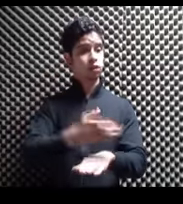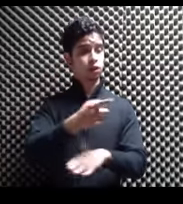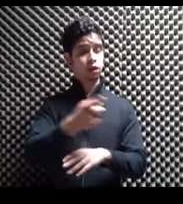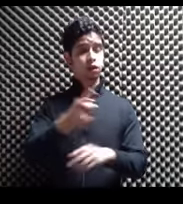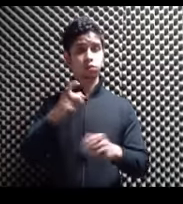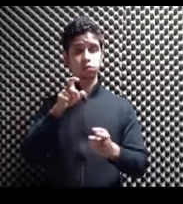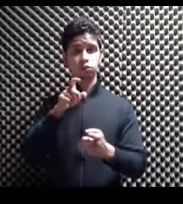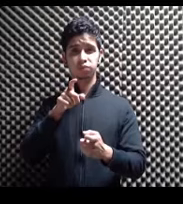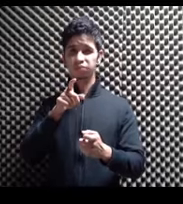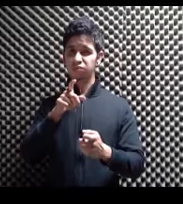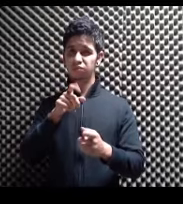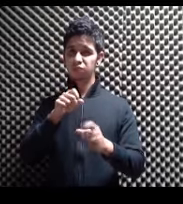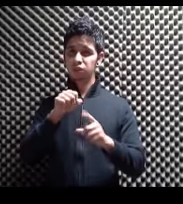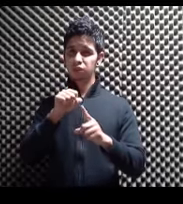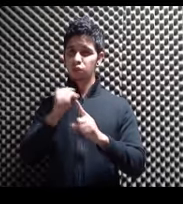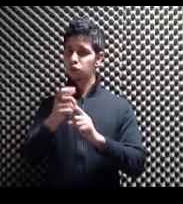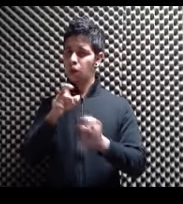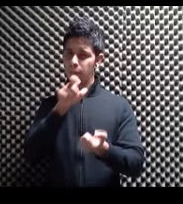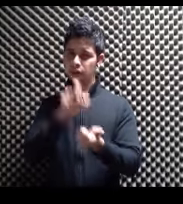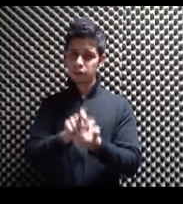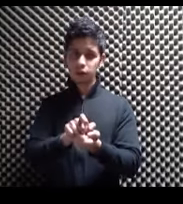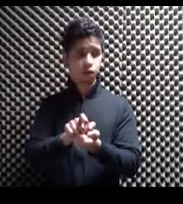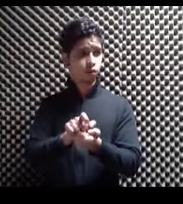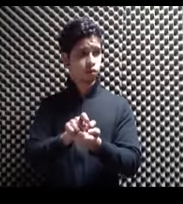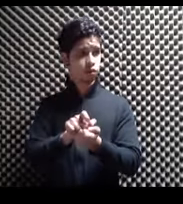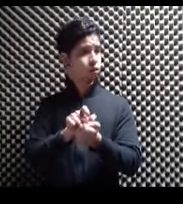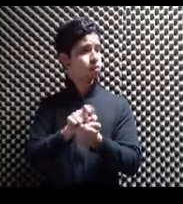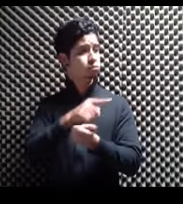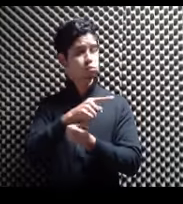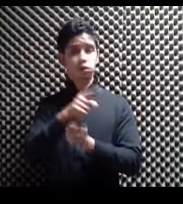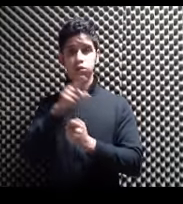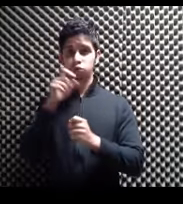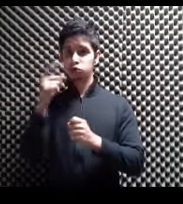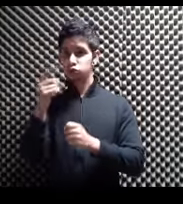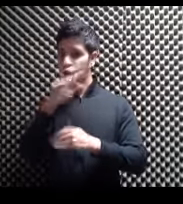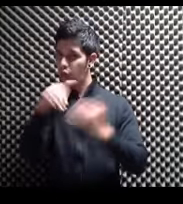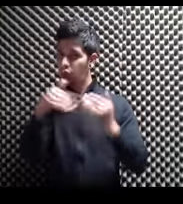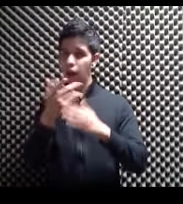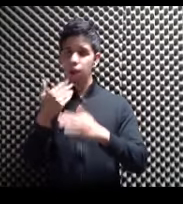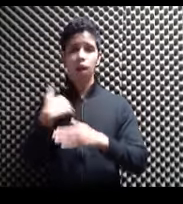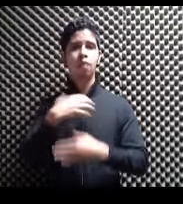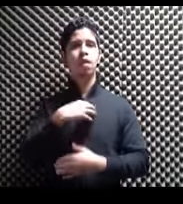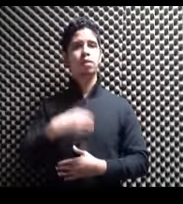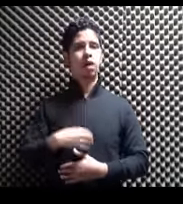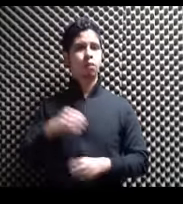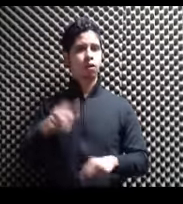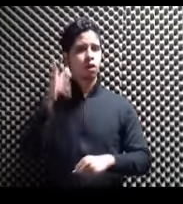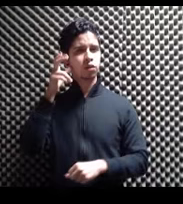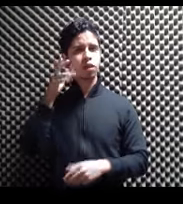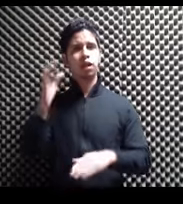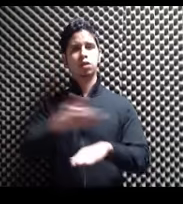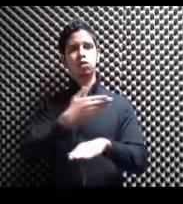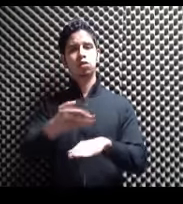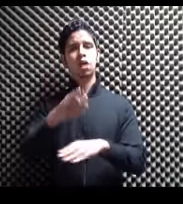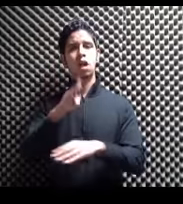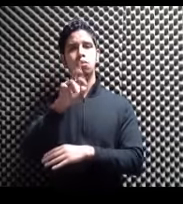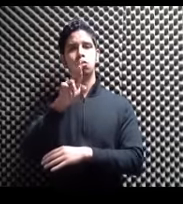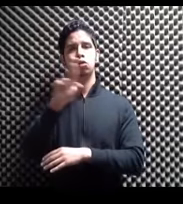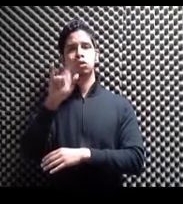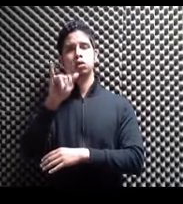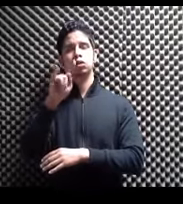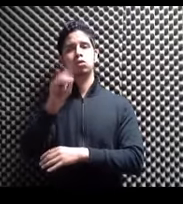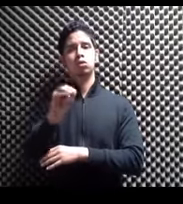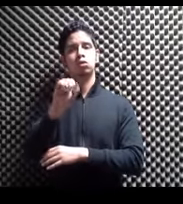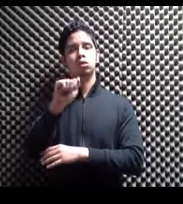las Navidades sale el burrito sabanero. Muchas de esas canciones que a veces hablamos del intercambio. Este que está aquí es para